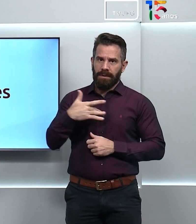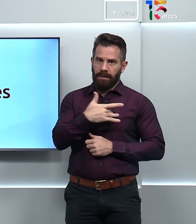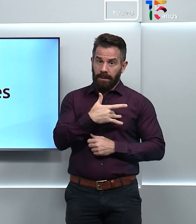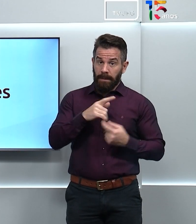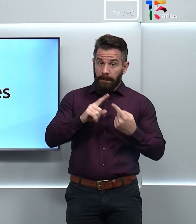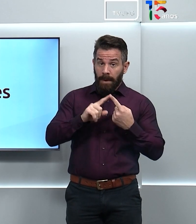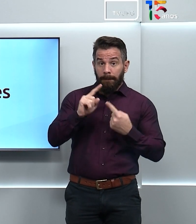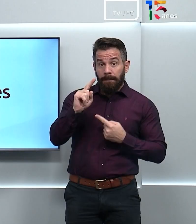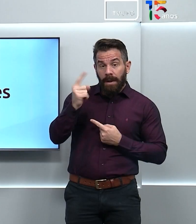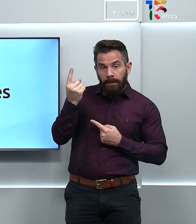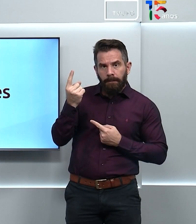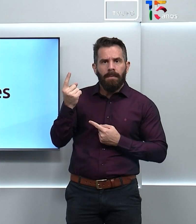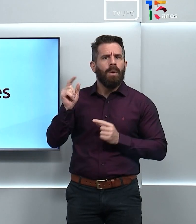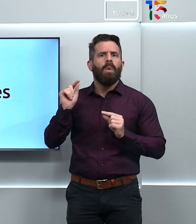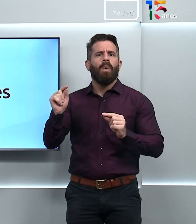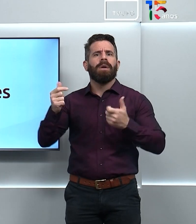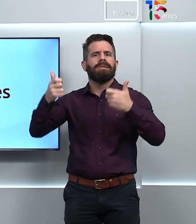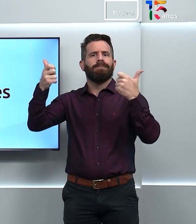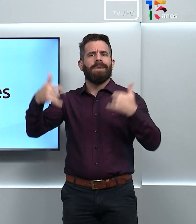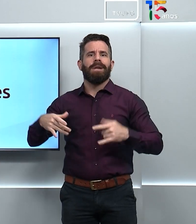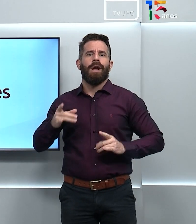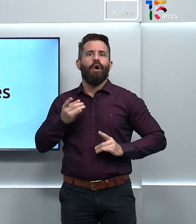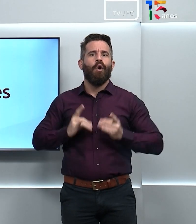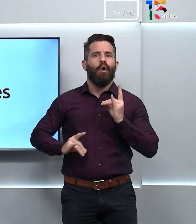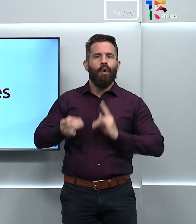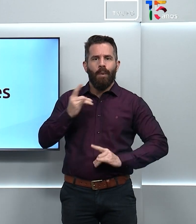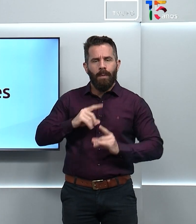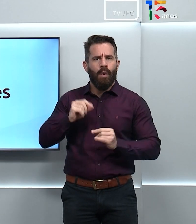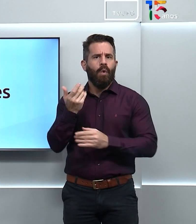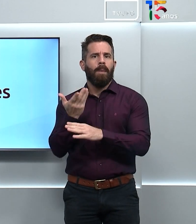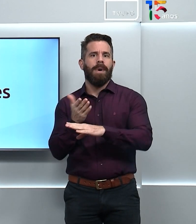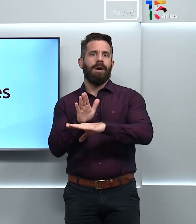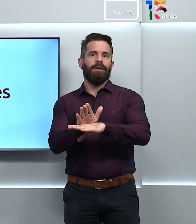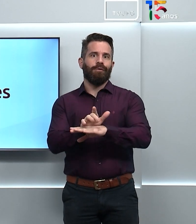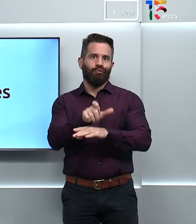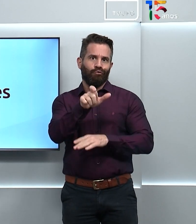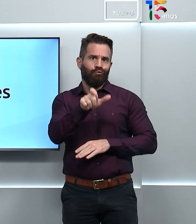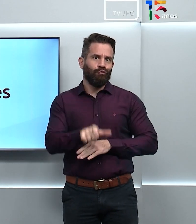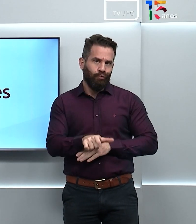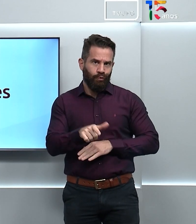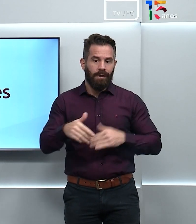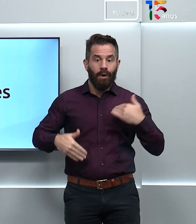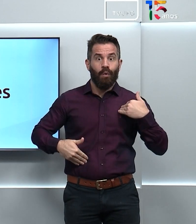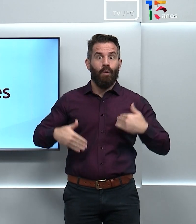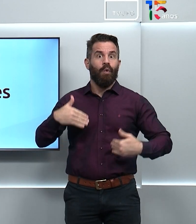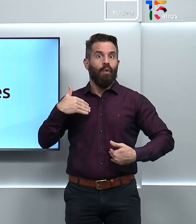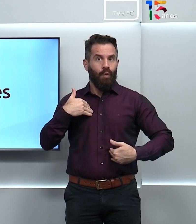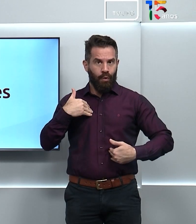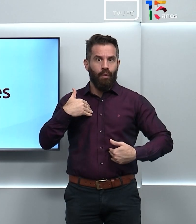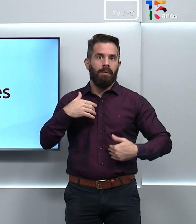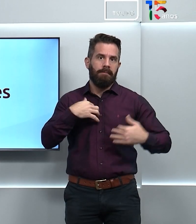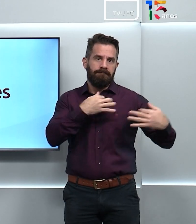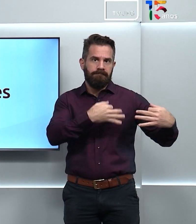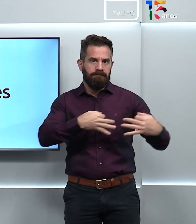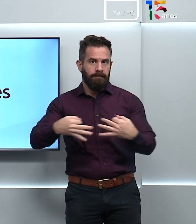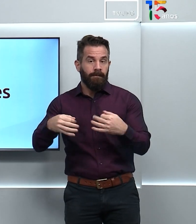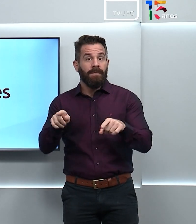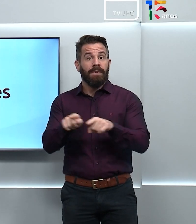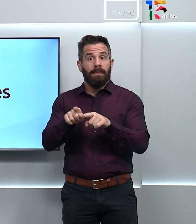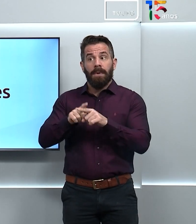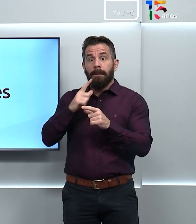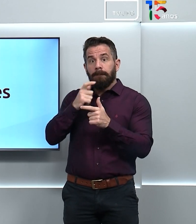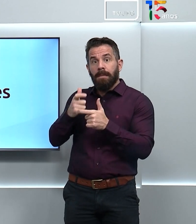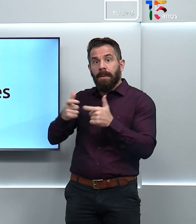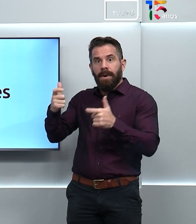te explicar como é que os hormônios são importantes para regular o nosso corpo. E também vamos falar sobre o aumento da